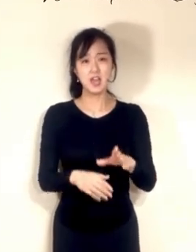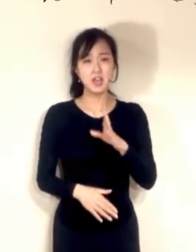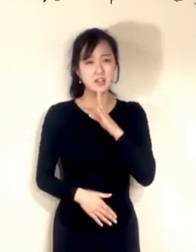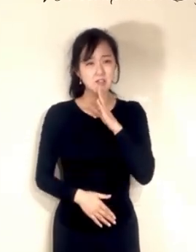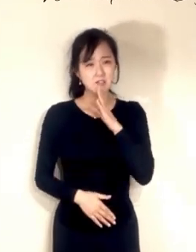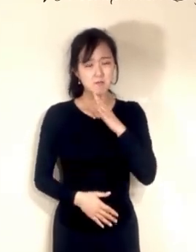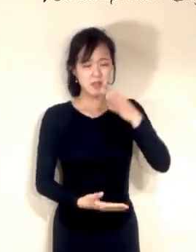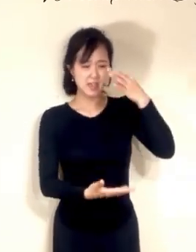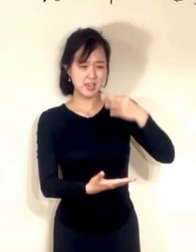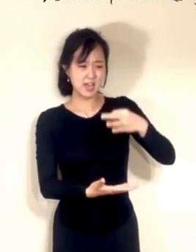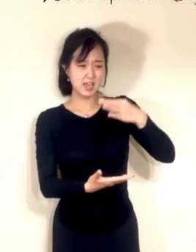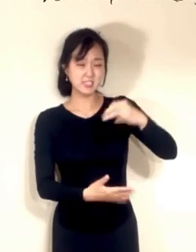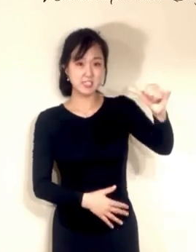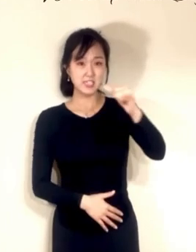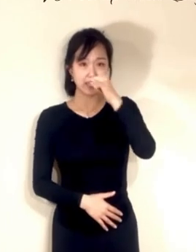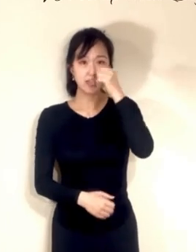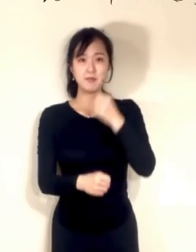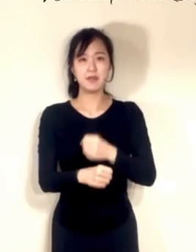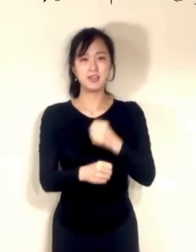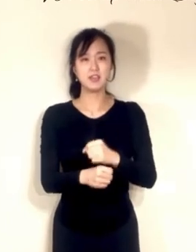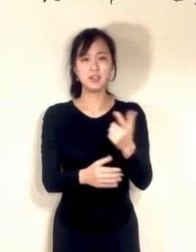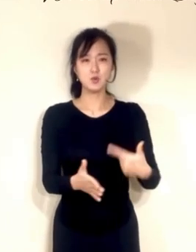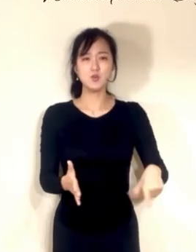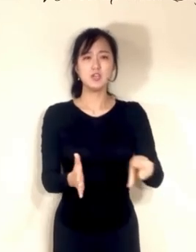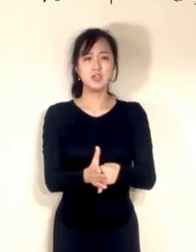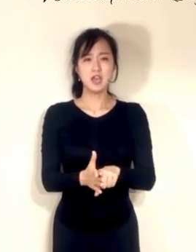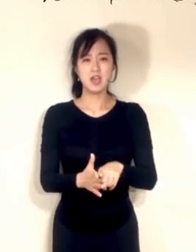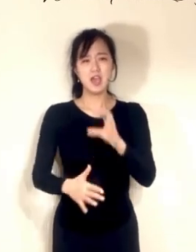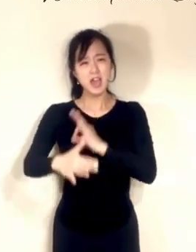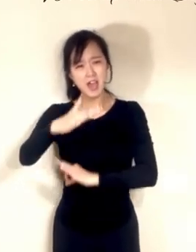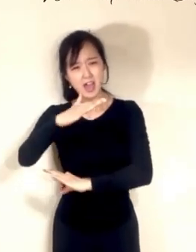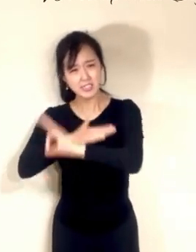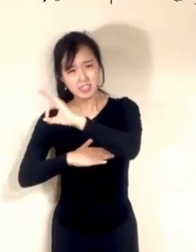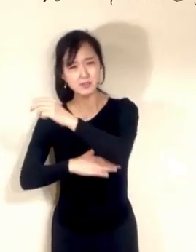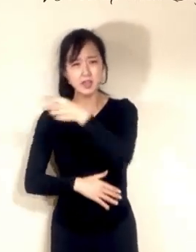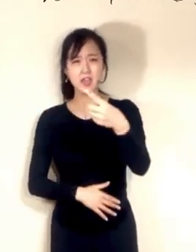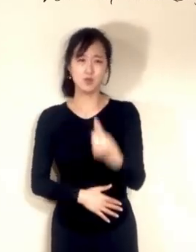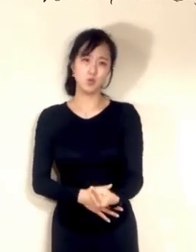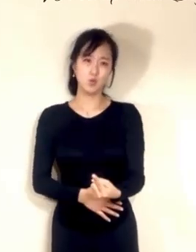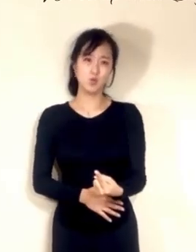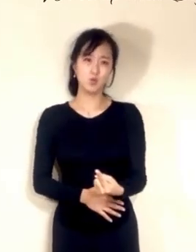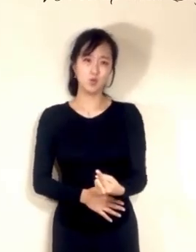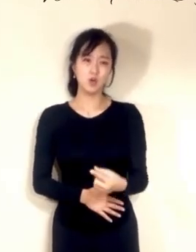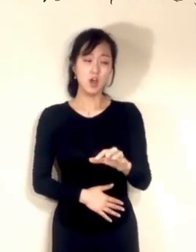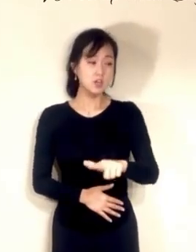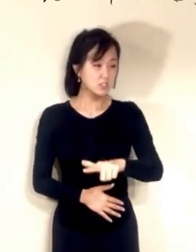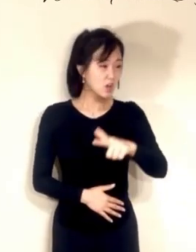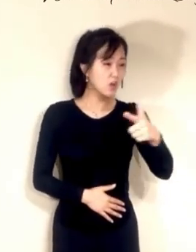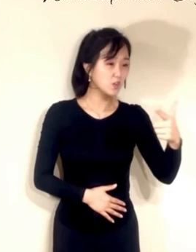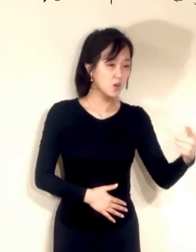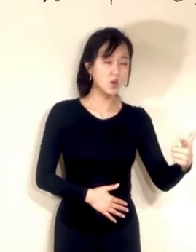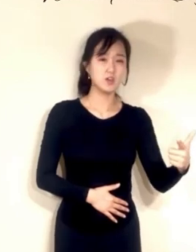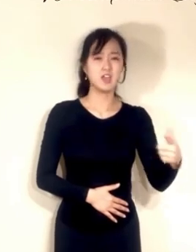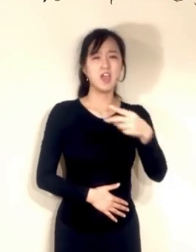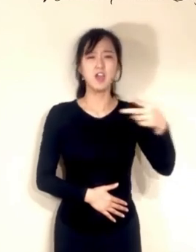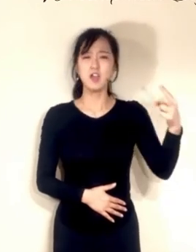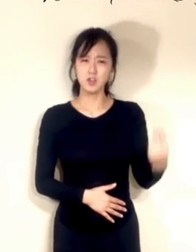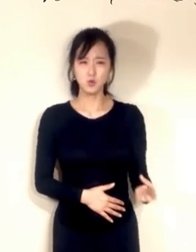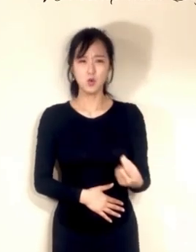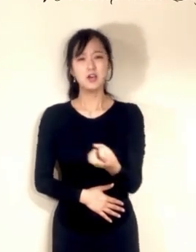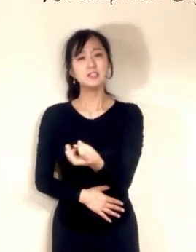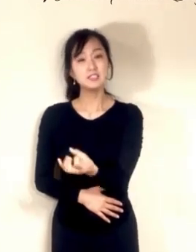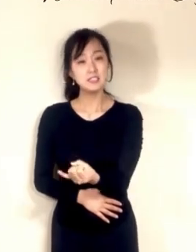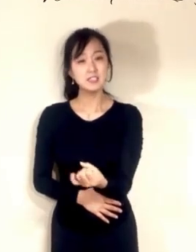만들기 위하여 최선을 다하여 아침에도 씨를 뿌리고 저녁에도 씨를 뿌리며